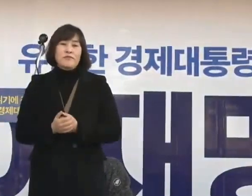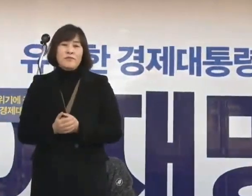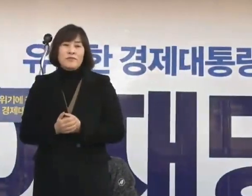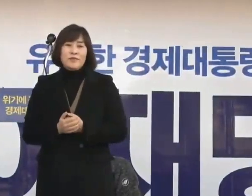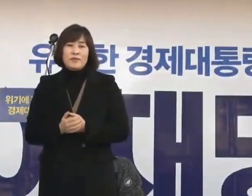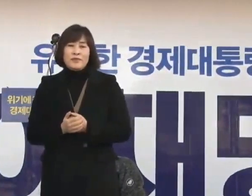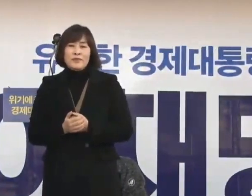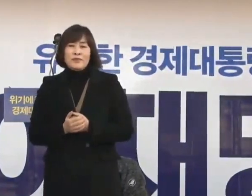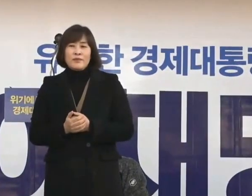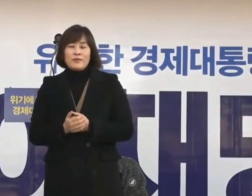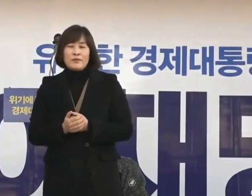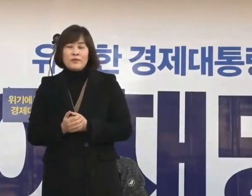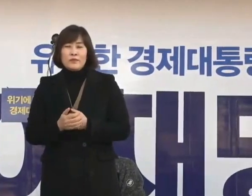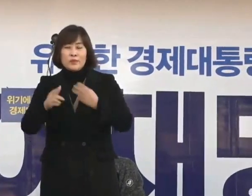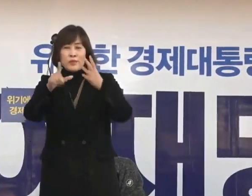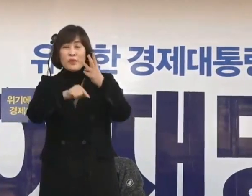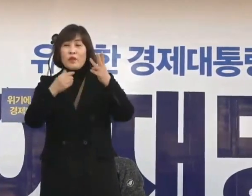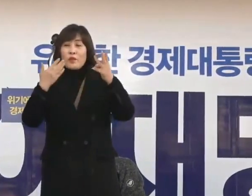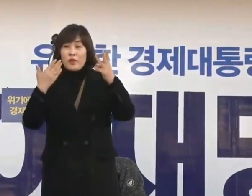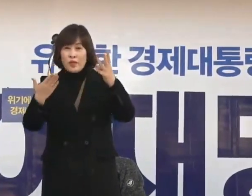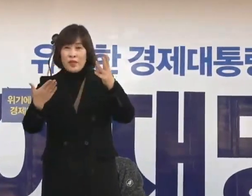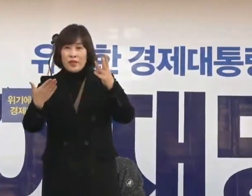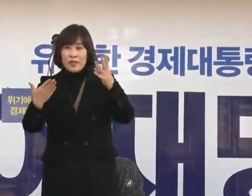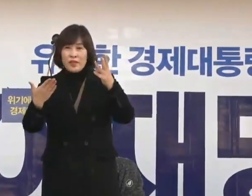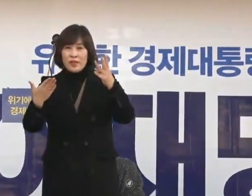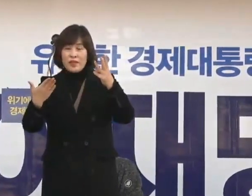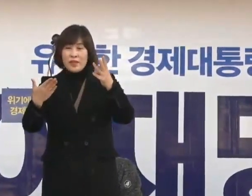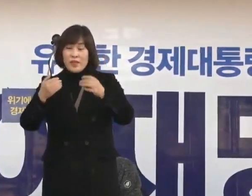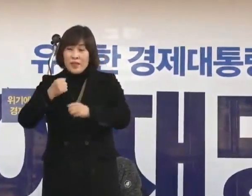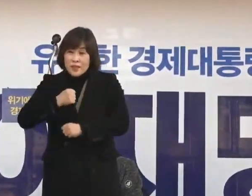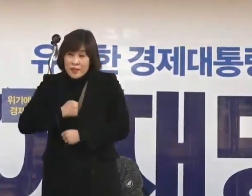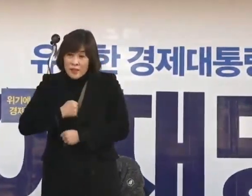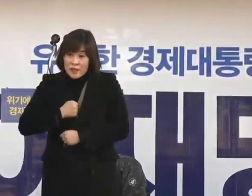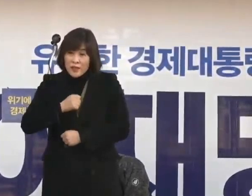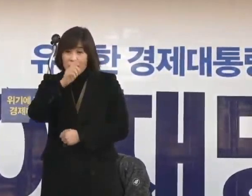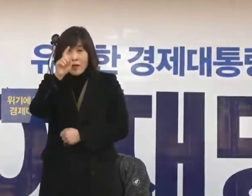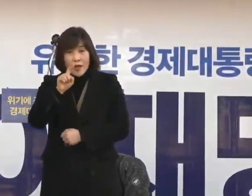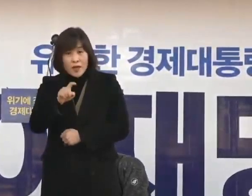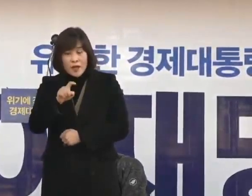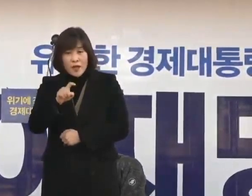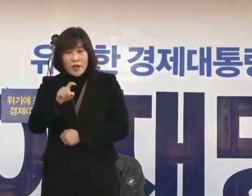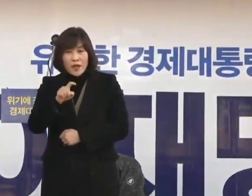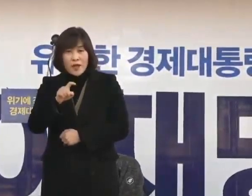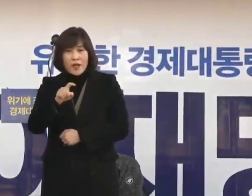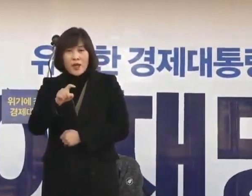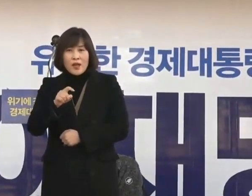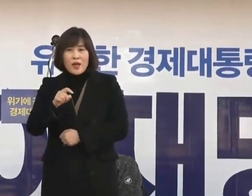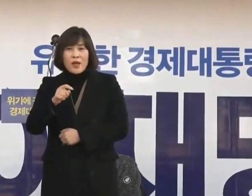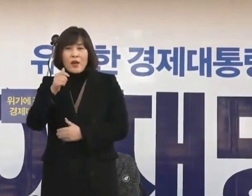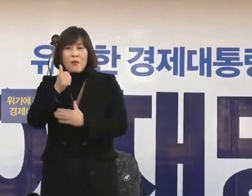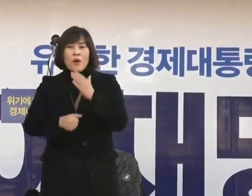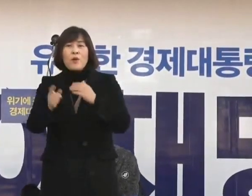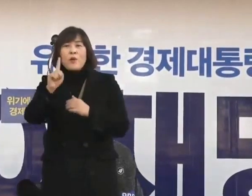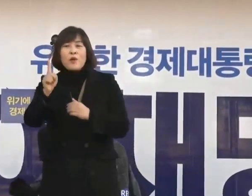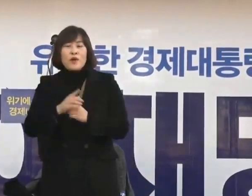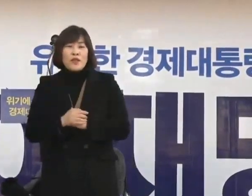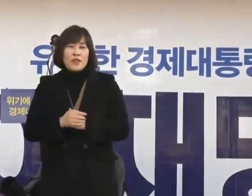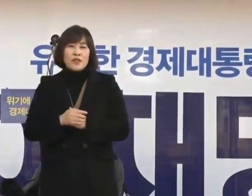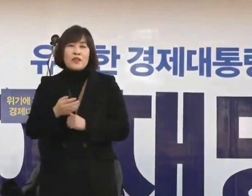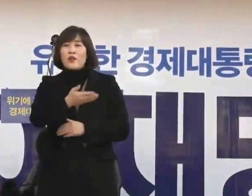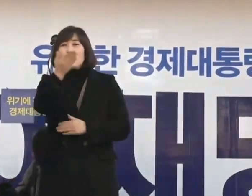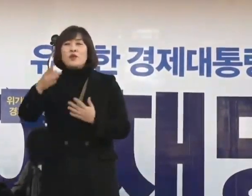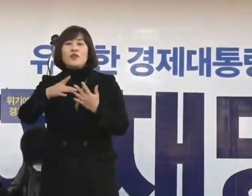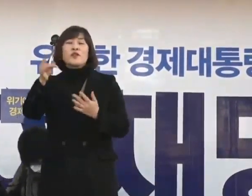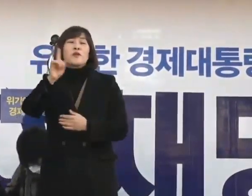이거 3월 9일에 지켜질지 못 지켜질지가 결정됩니다. 여러분, 어떤